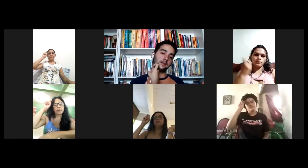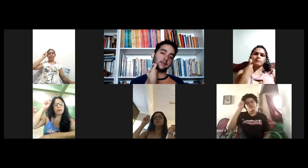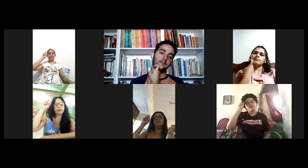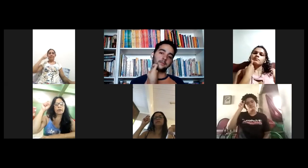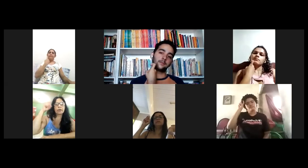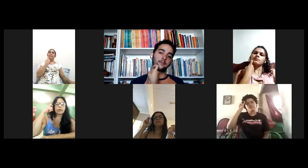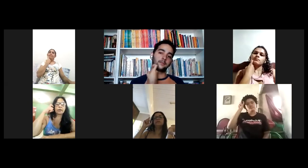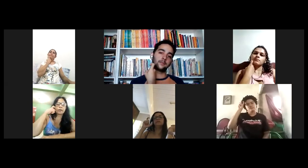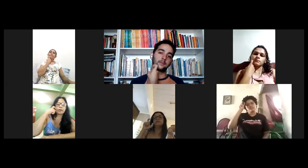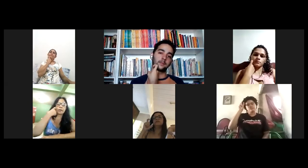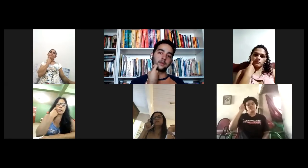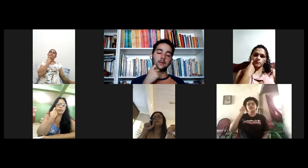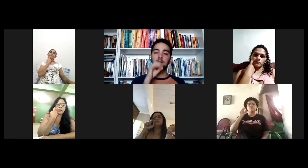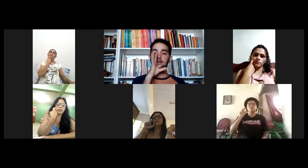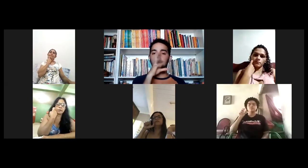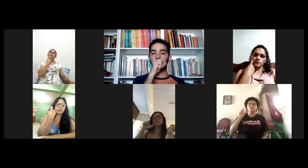sexta,